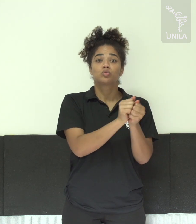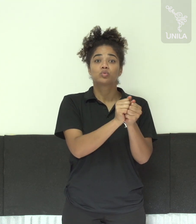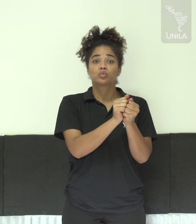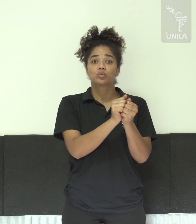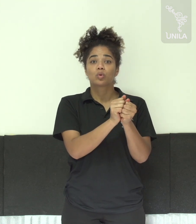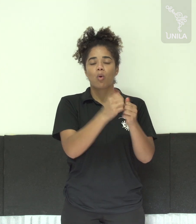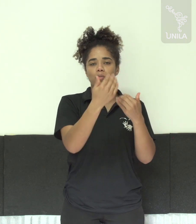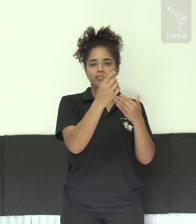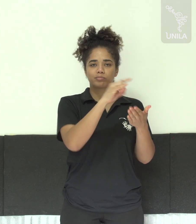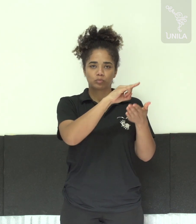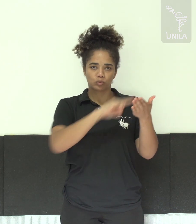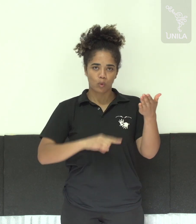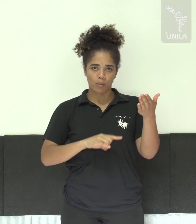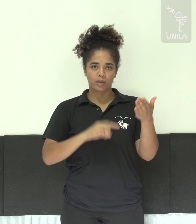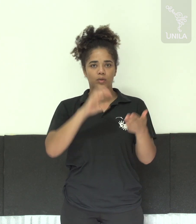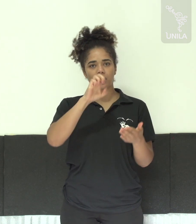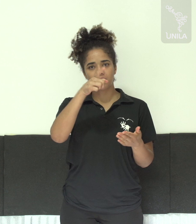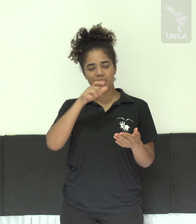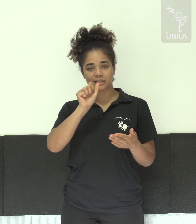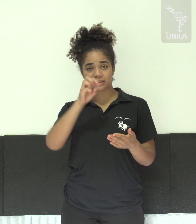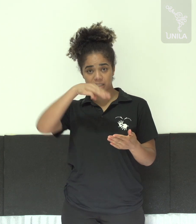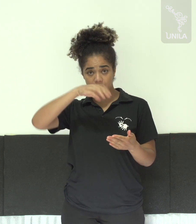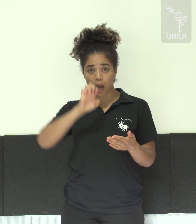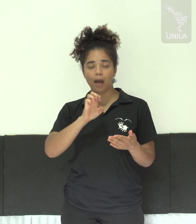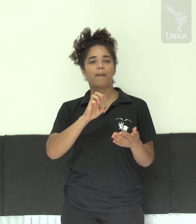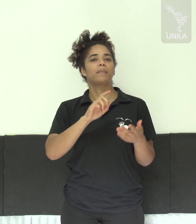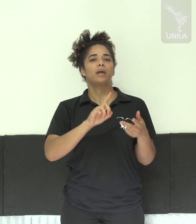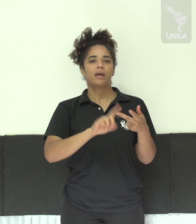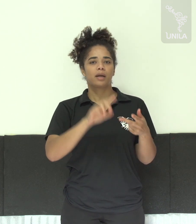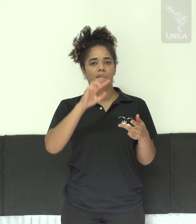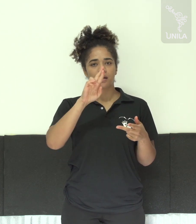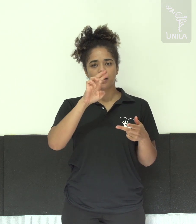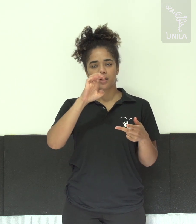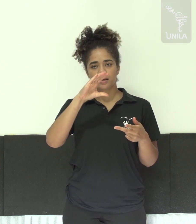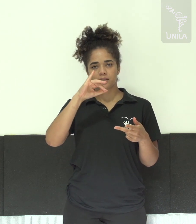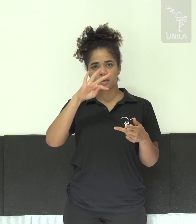com exames, receitas, etc. E com